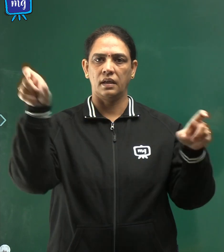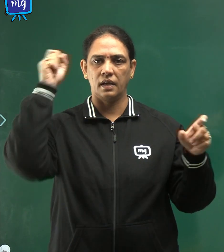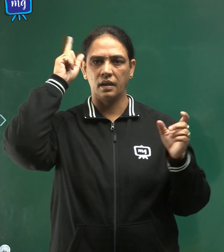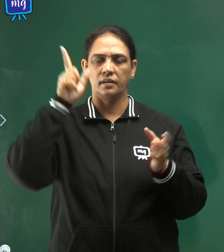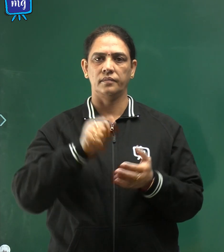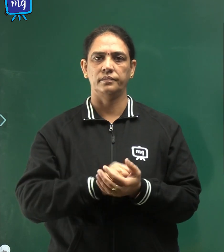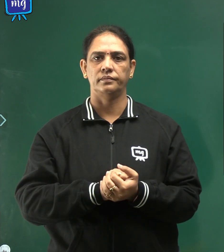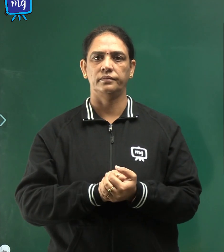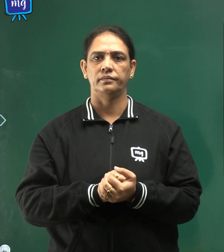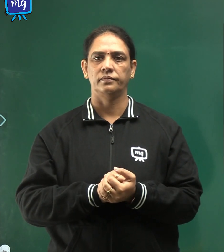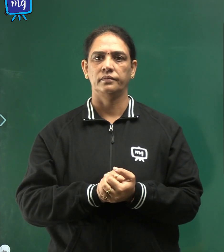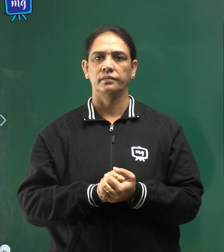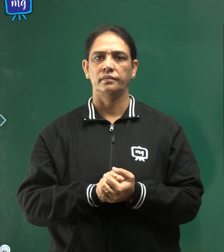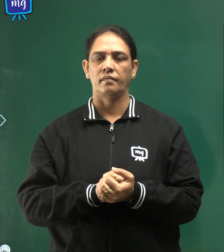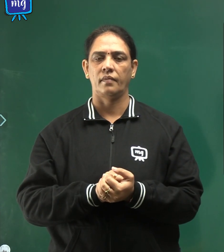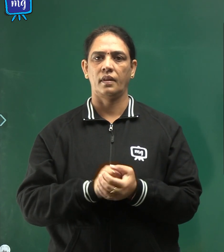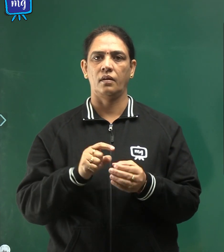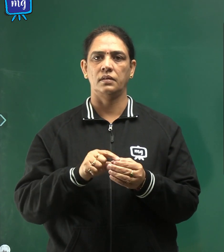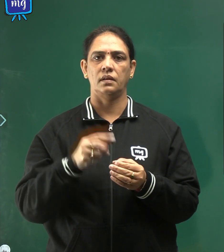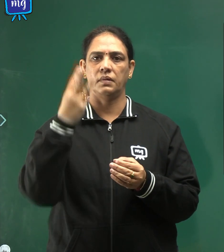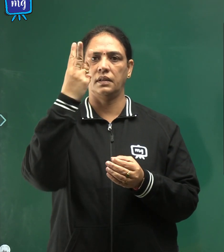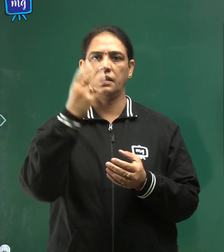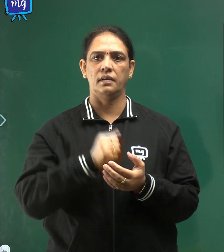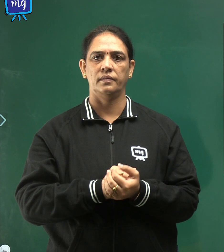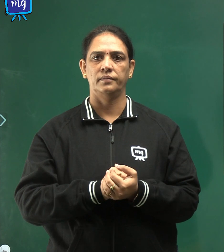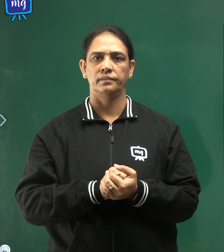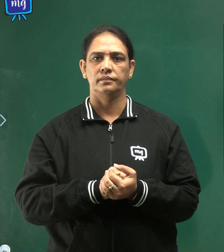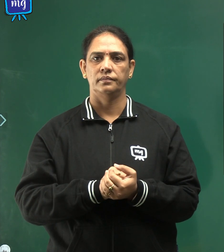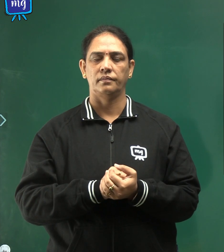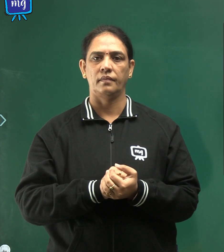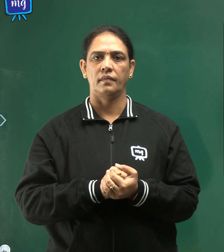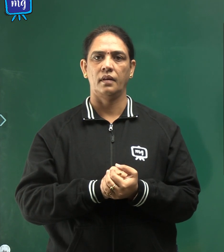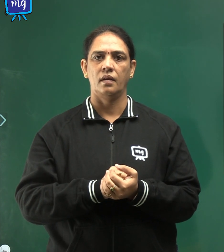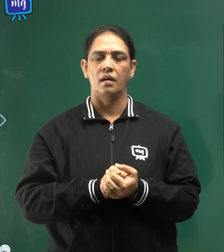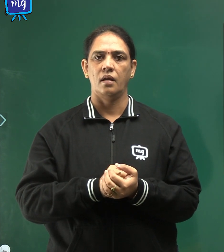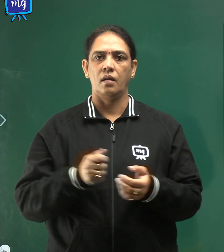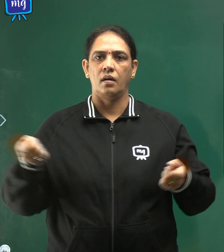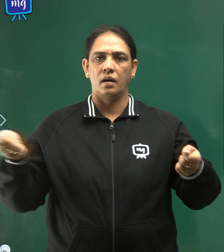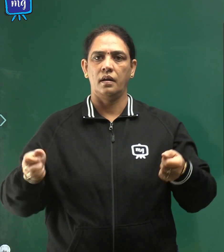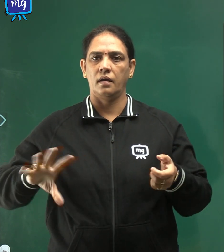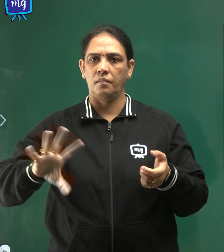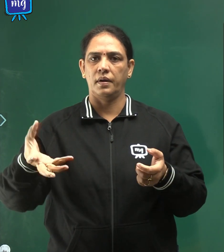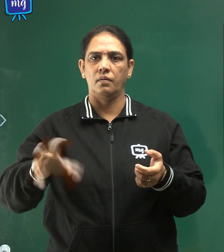गया? प्रश्न नंबर 3, पहियों को